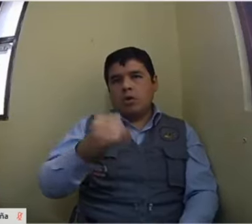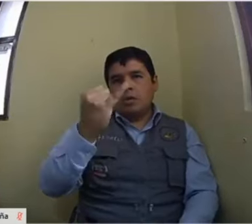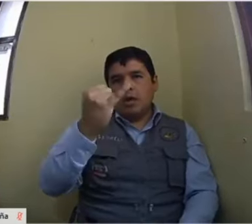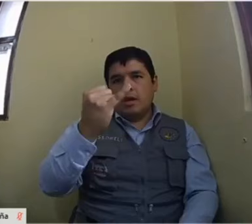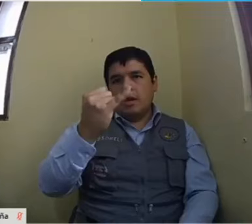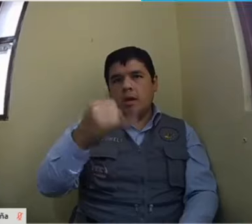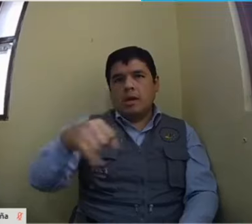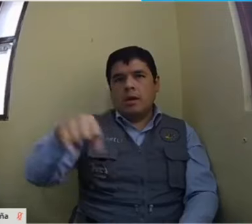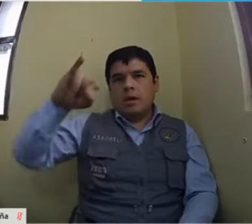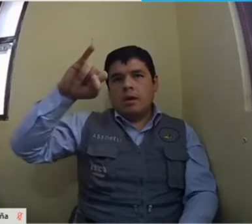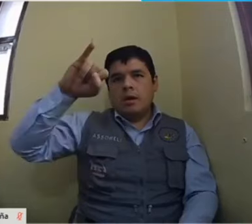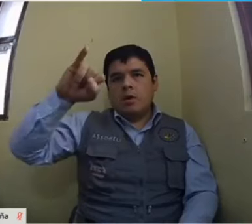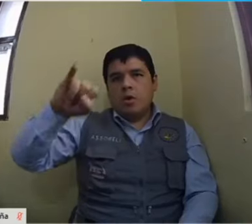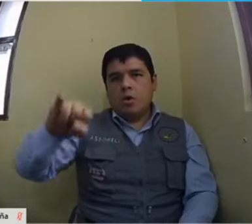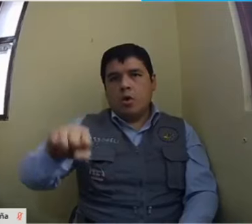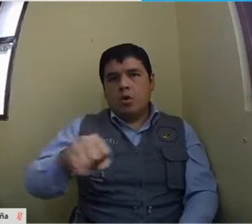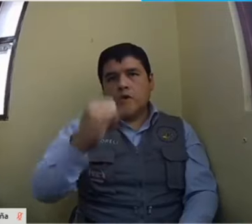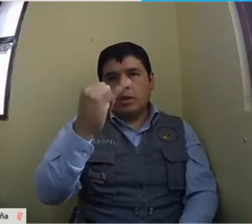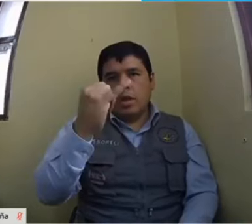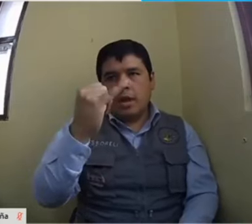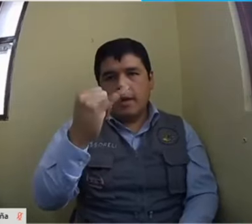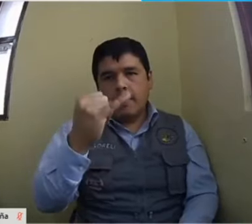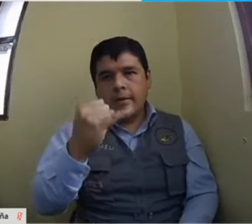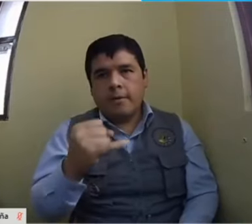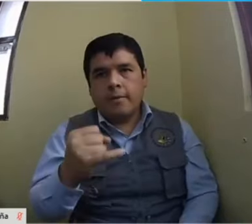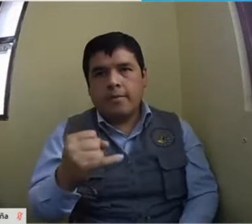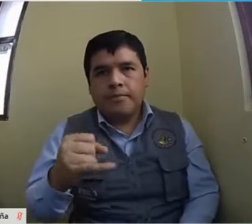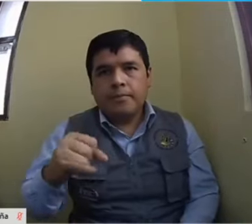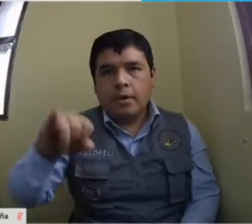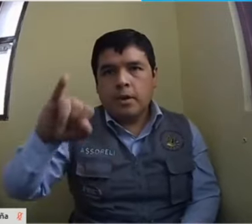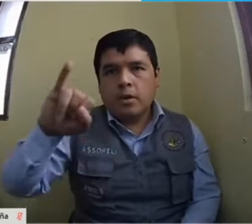cualquier mano pueden utilizar la dominante para ustedes.